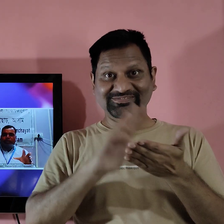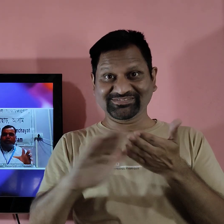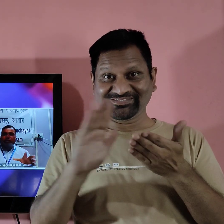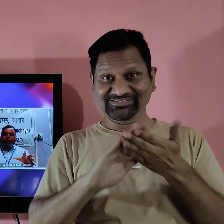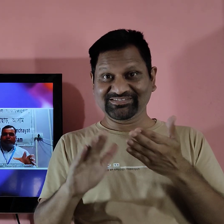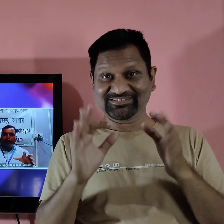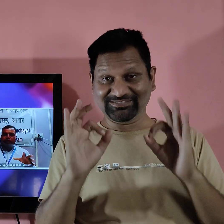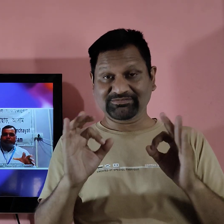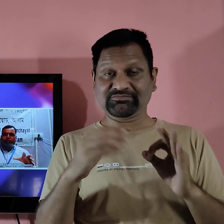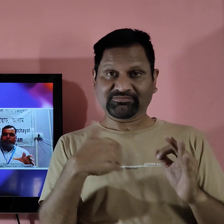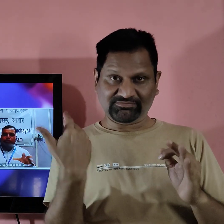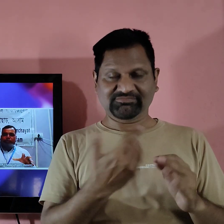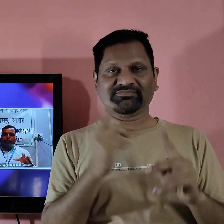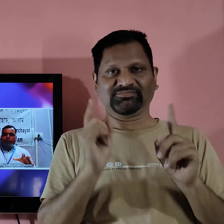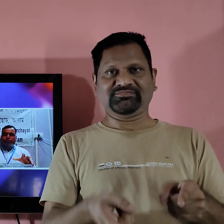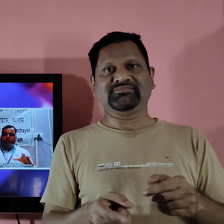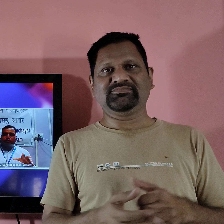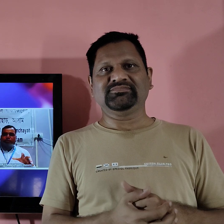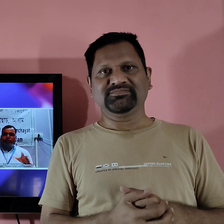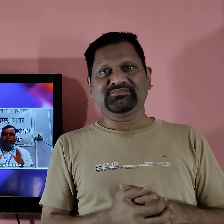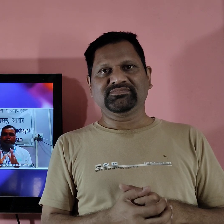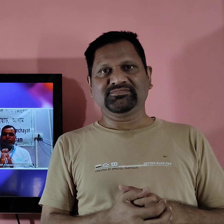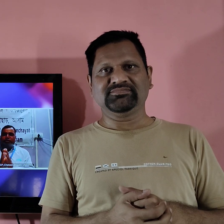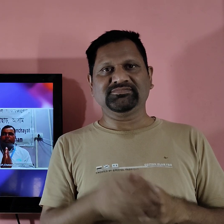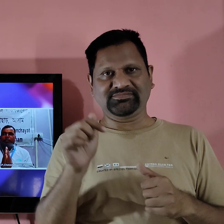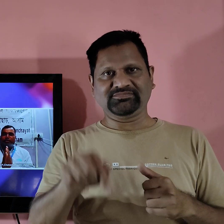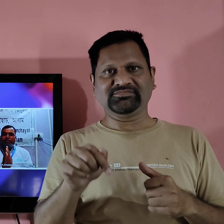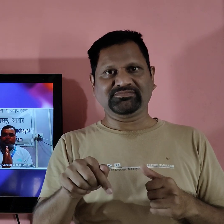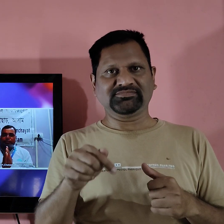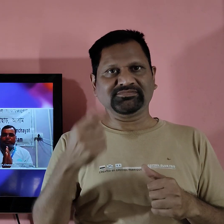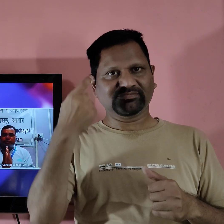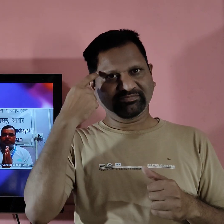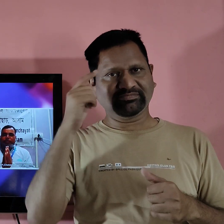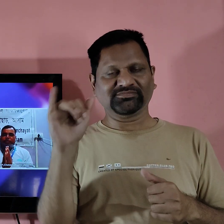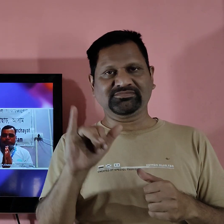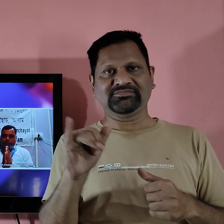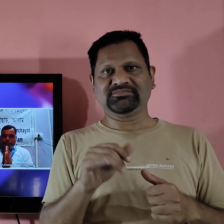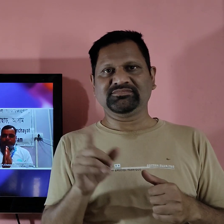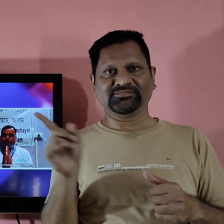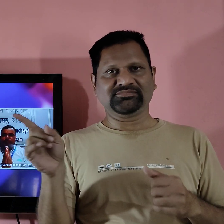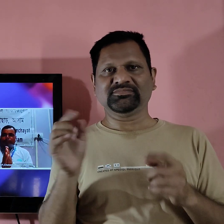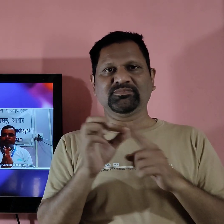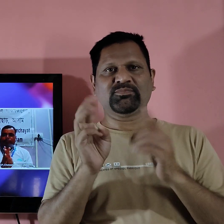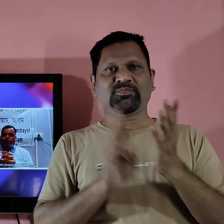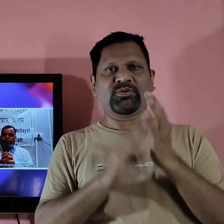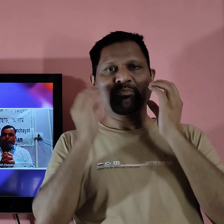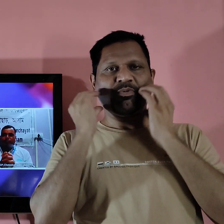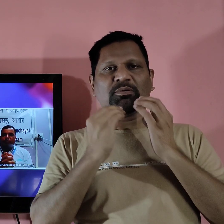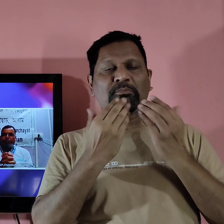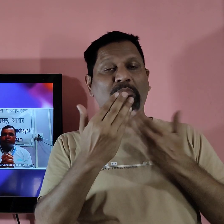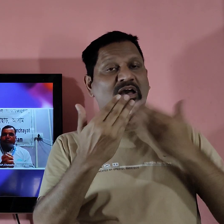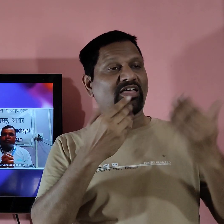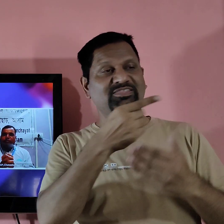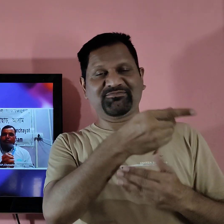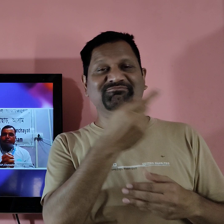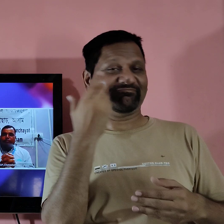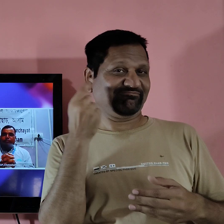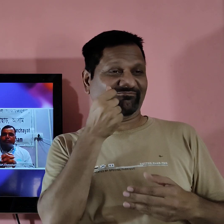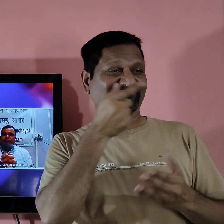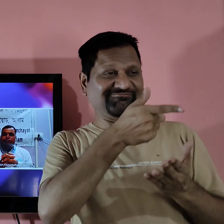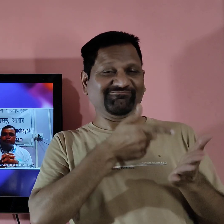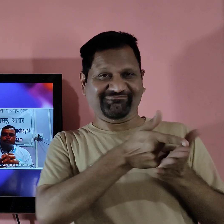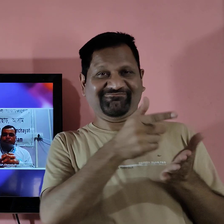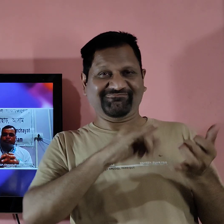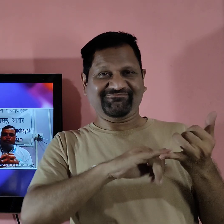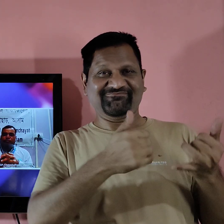स्वच्छता से रहना पड़ेगा। तो इसलिए सर जी जी, आपने बहुत उत्तम तरीके से बात बताई, मैं आपको बधाई देता